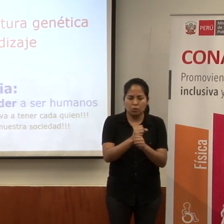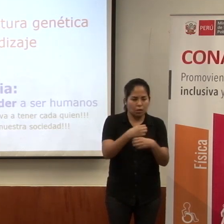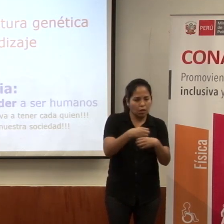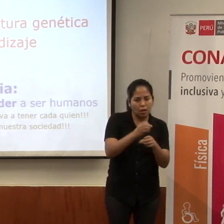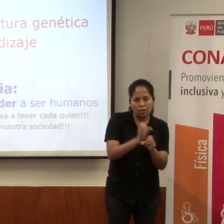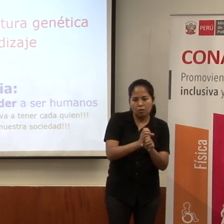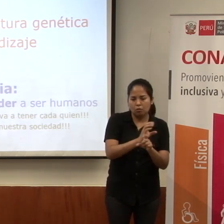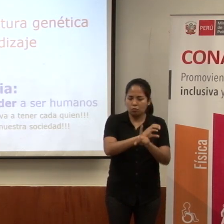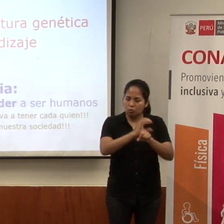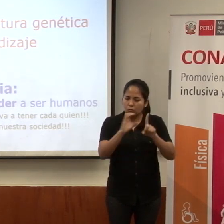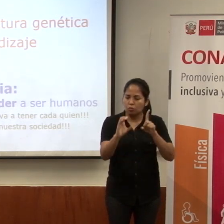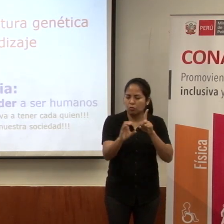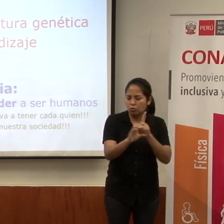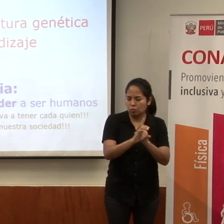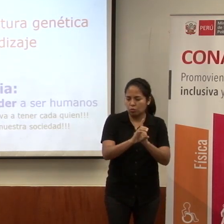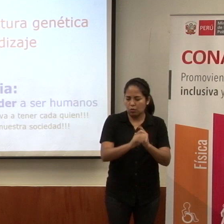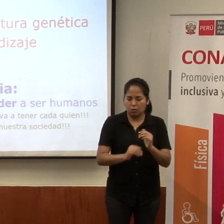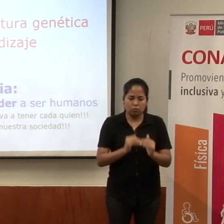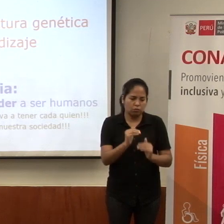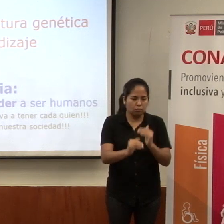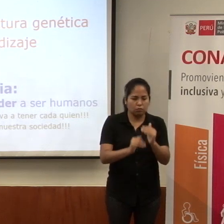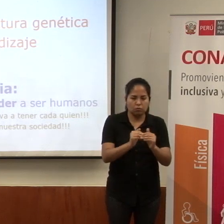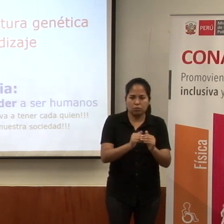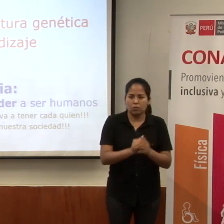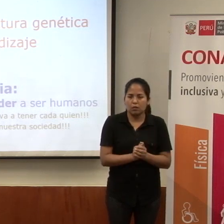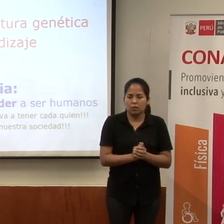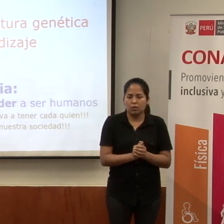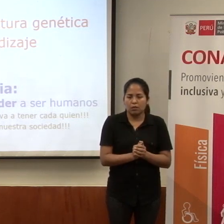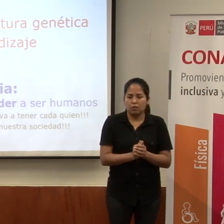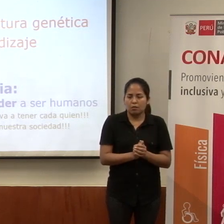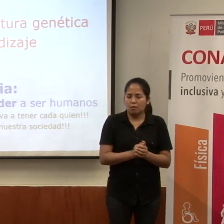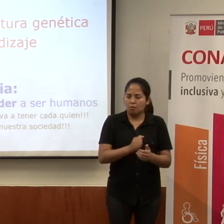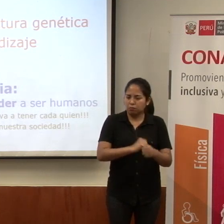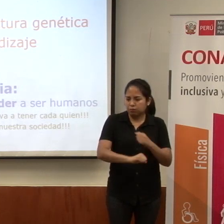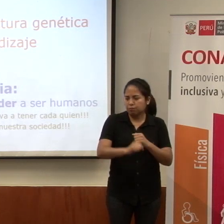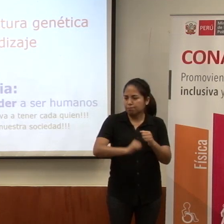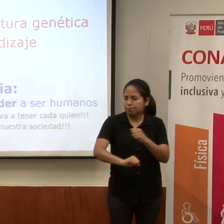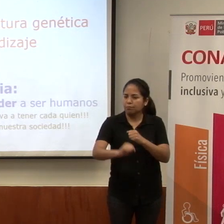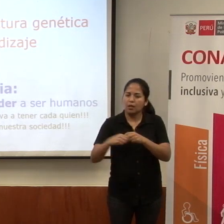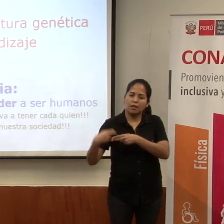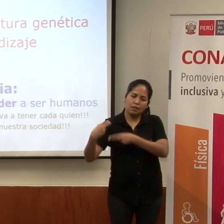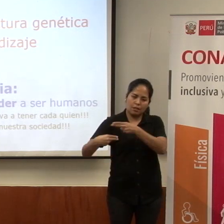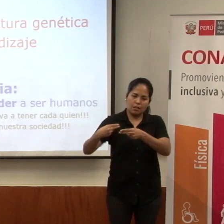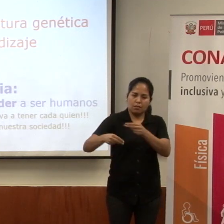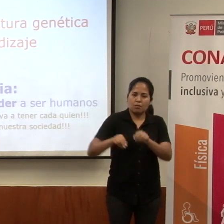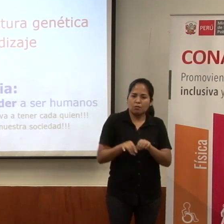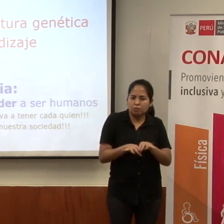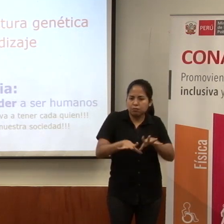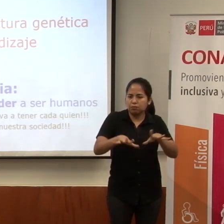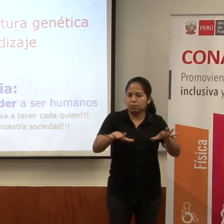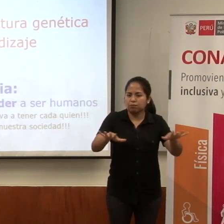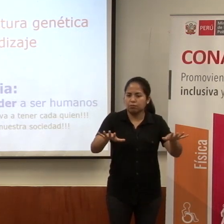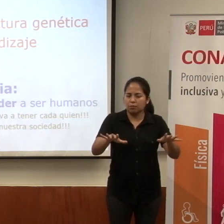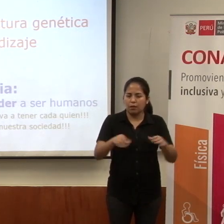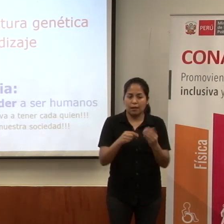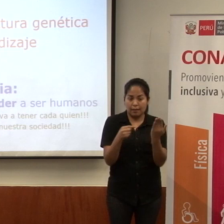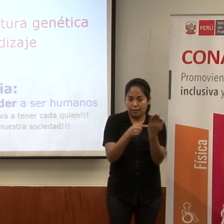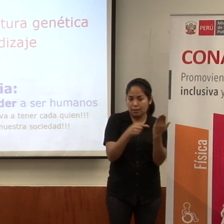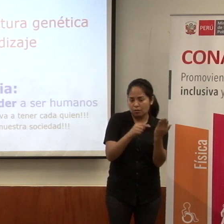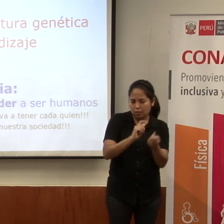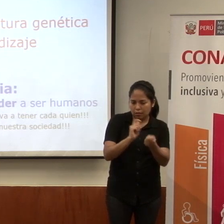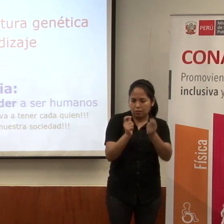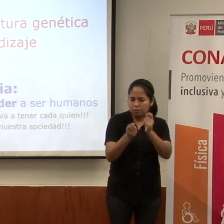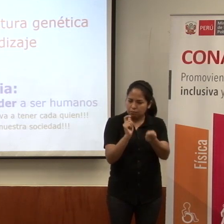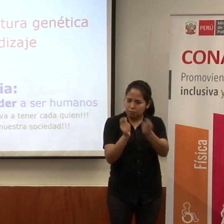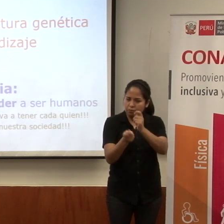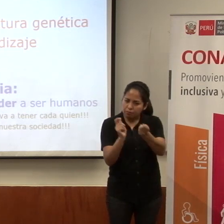ser el ser que más crece en este momento en términos numéricos, de haber transformado la tecnología, tiene